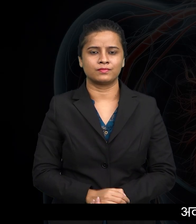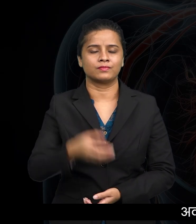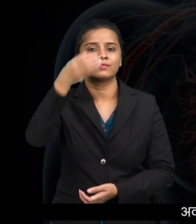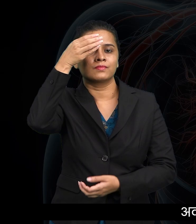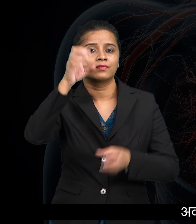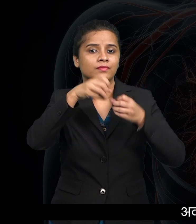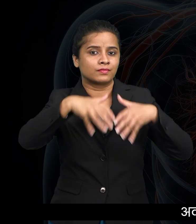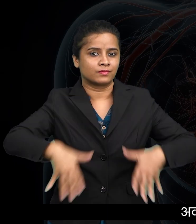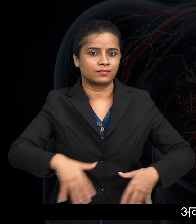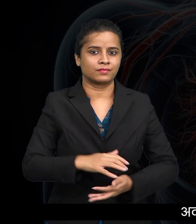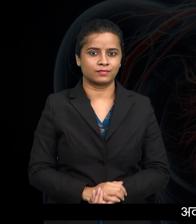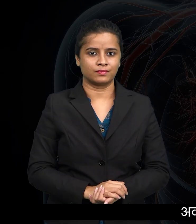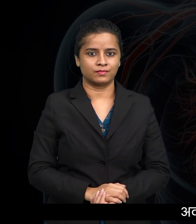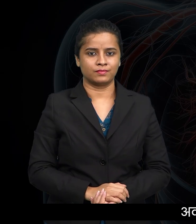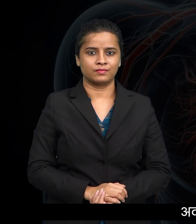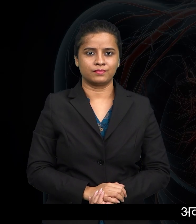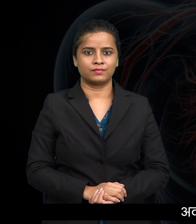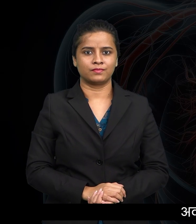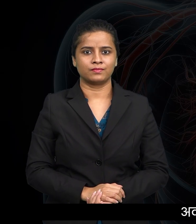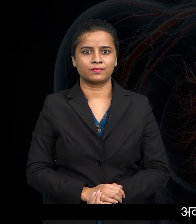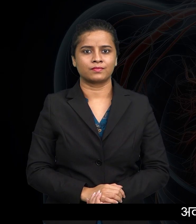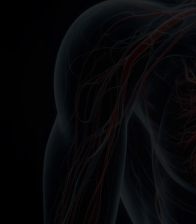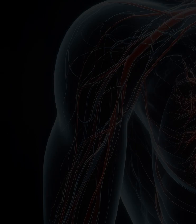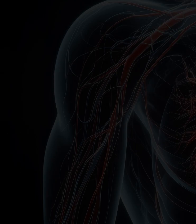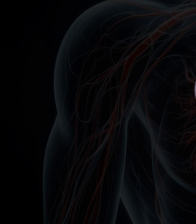ले। अवधारणा मानचित्र।